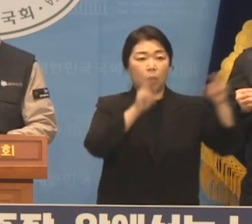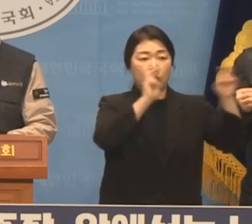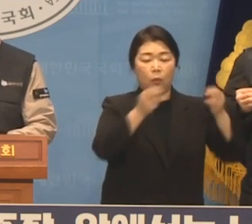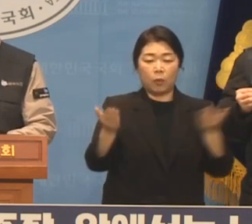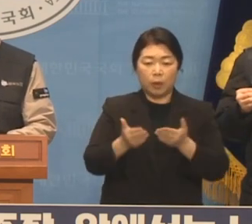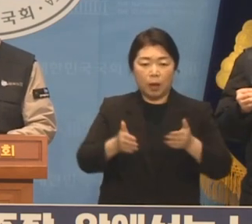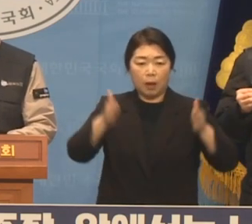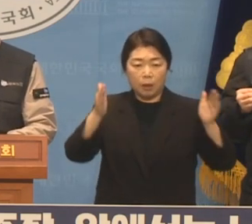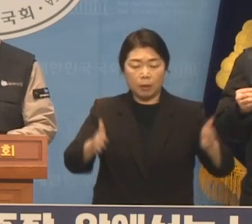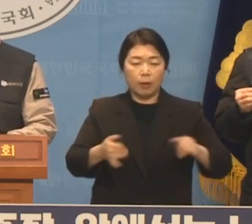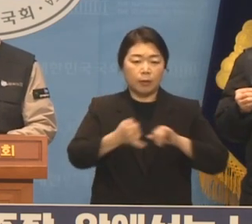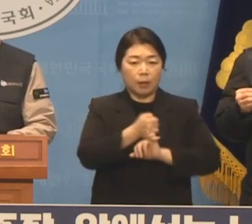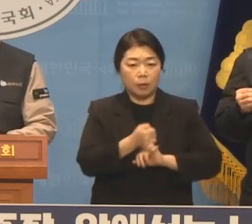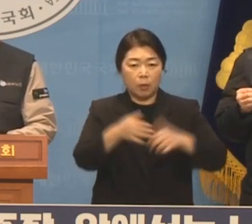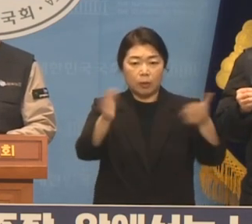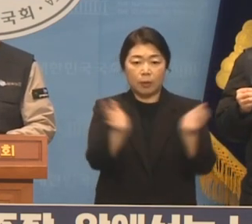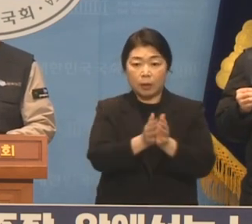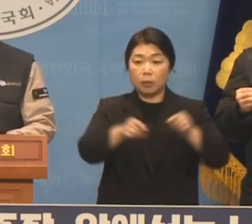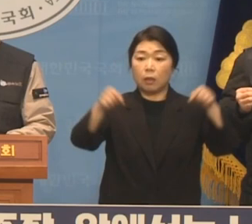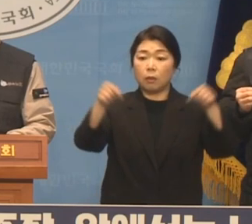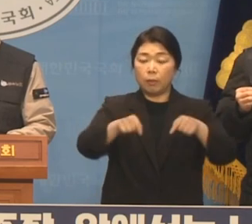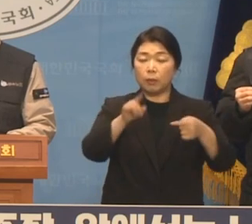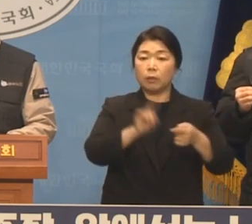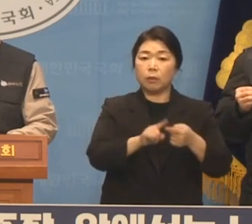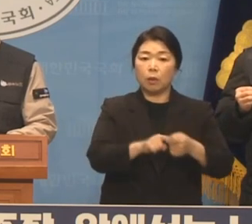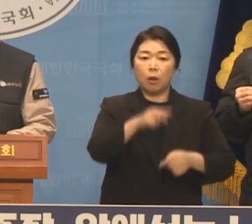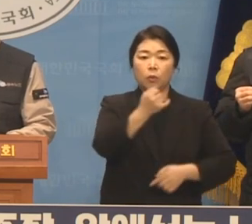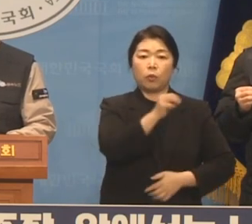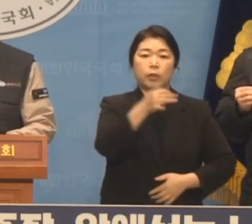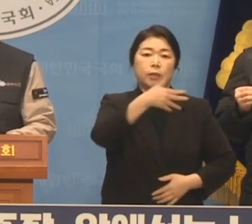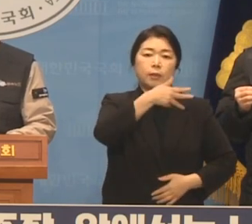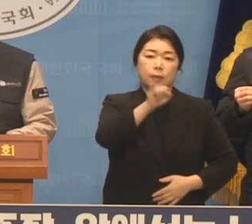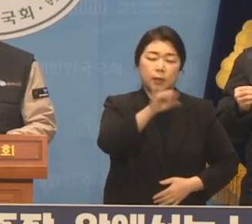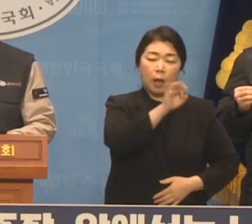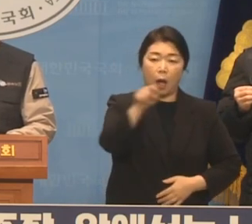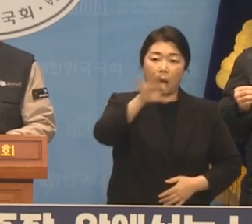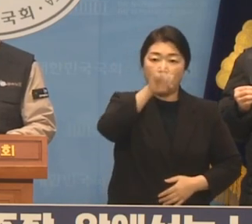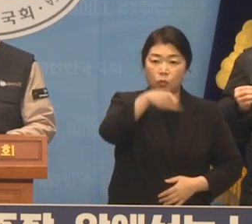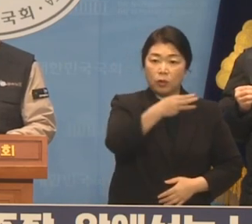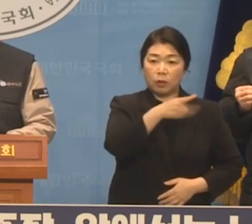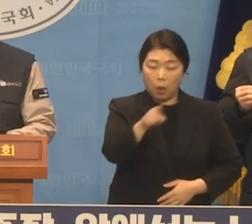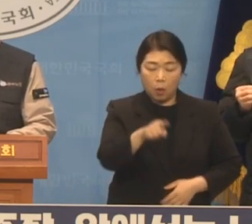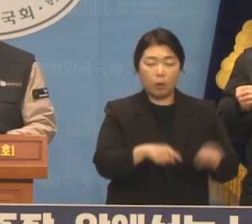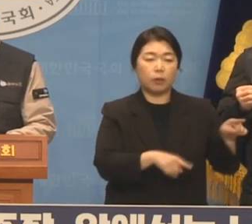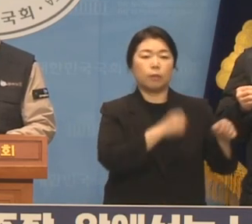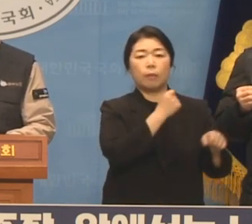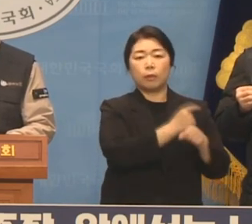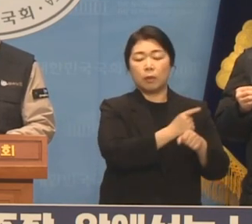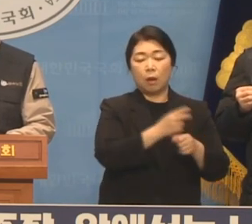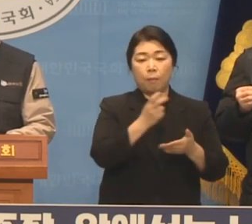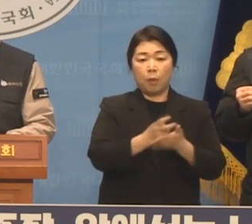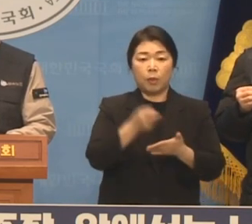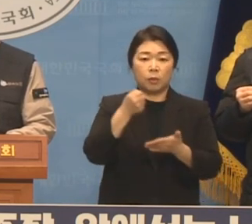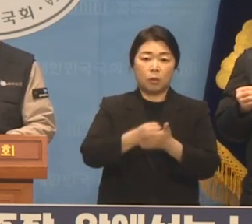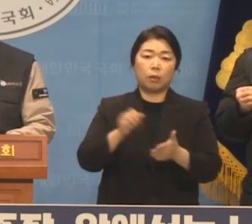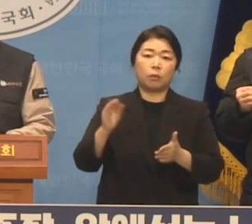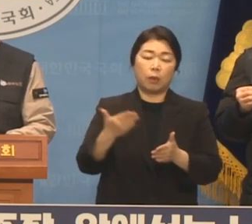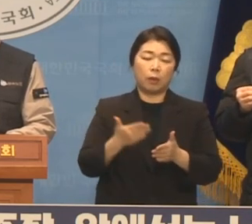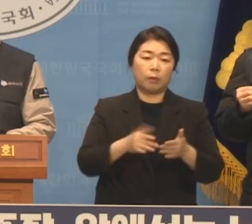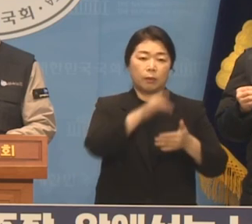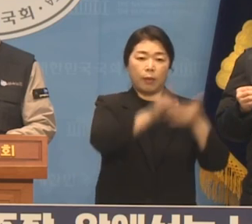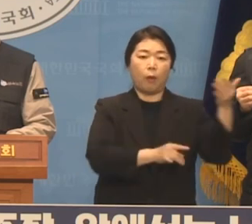약속인 단체 협약에 대해 도치 아우토 측은 이미 법률로 제정된 사항만